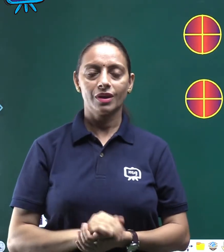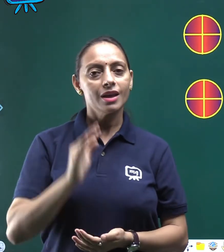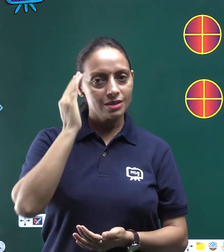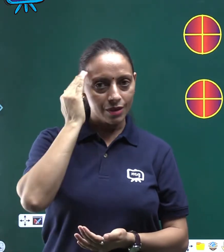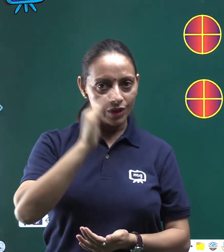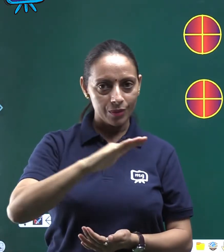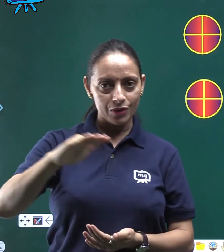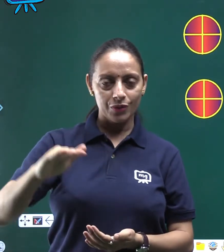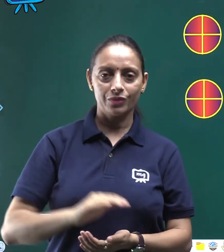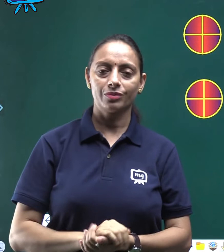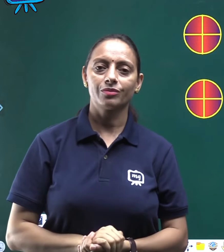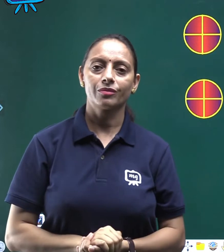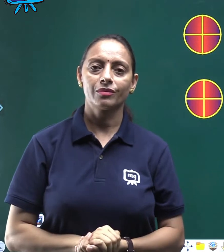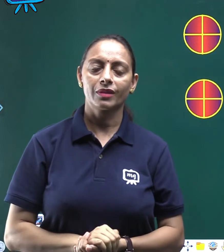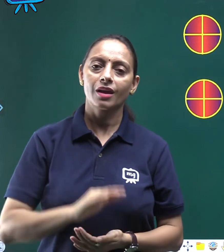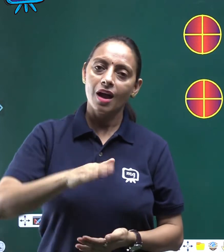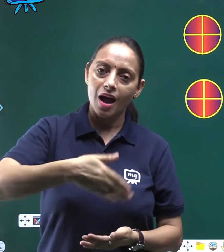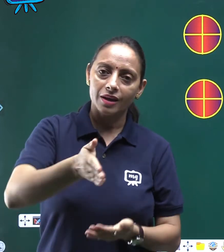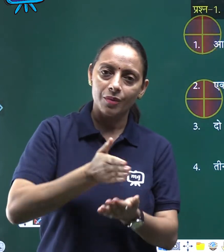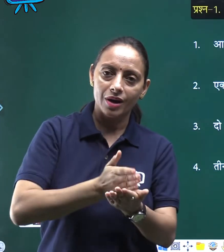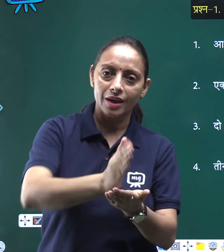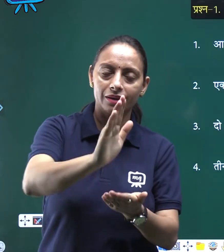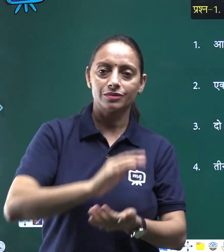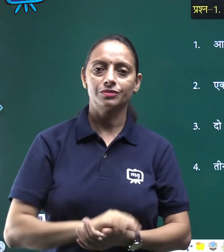समझ में आया बच्चों? आगे बढ़े।